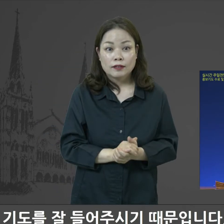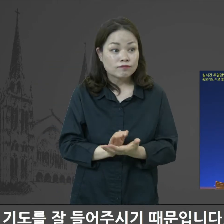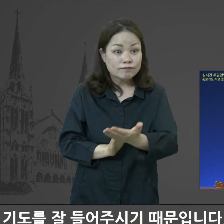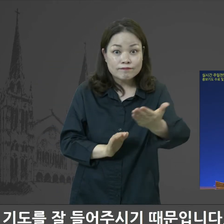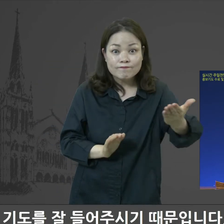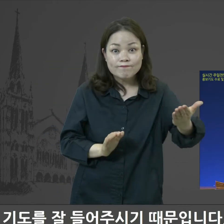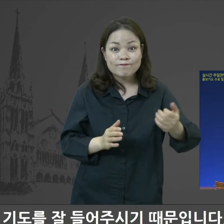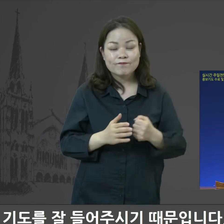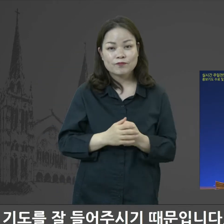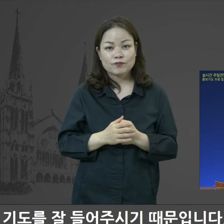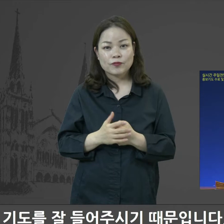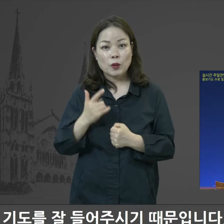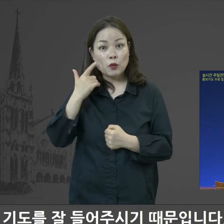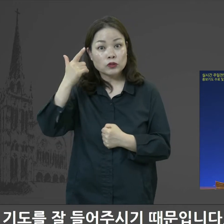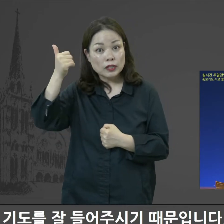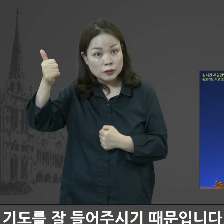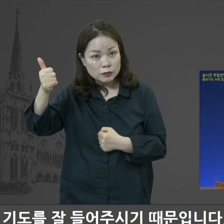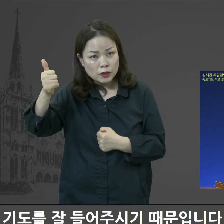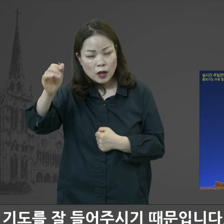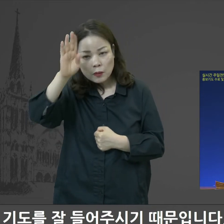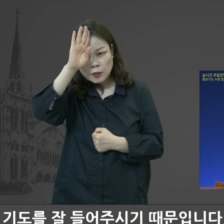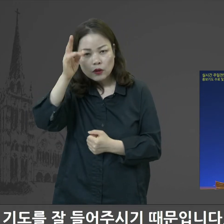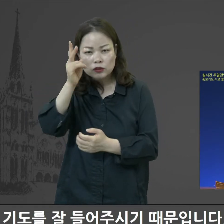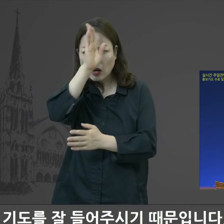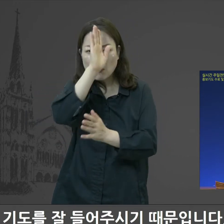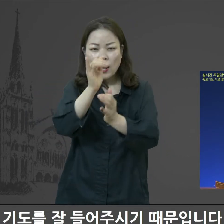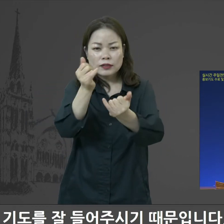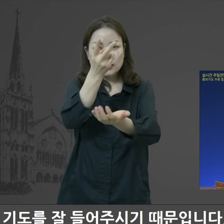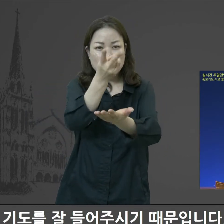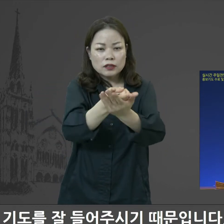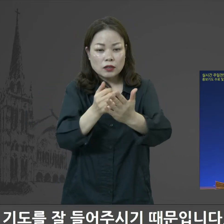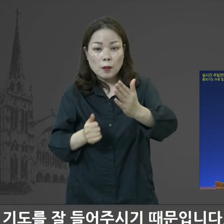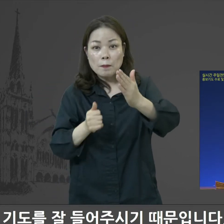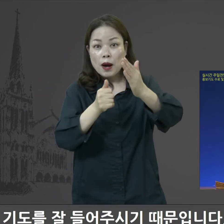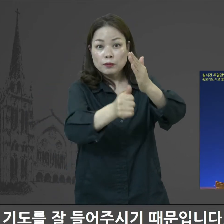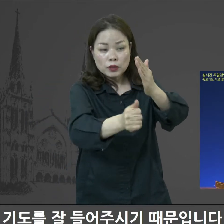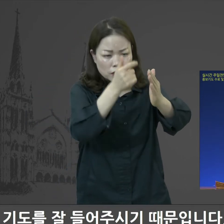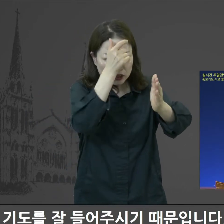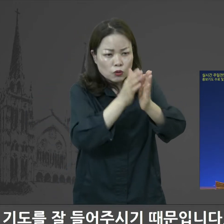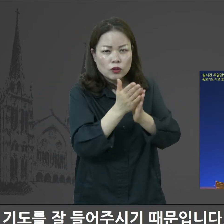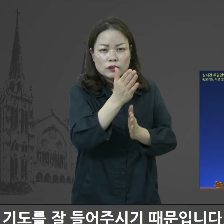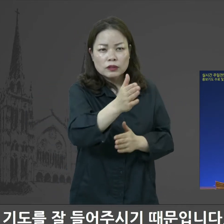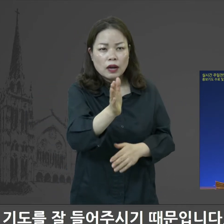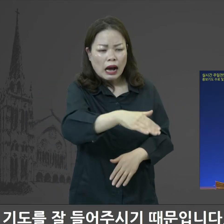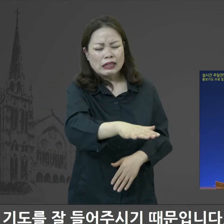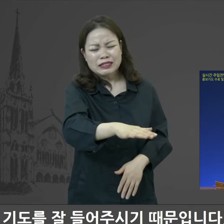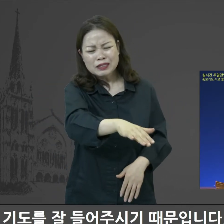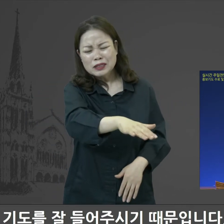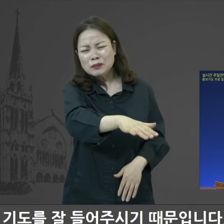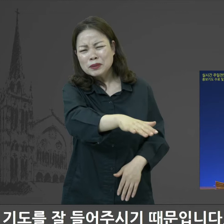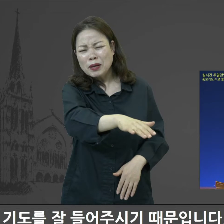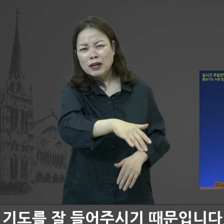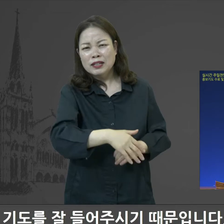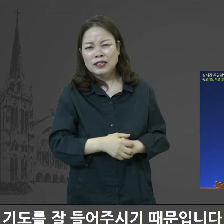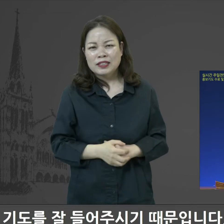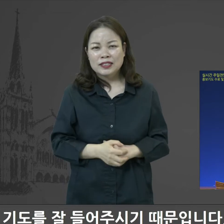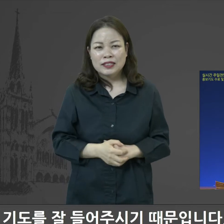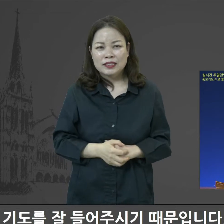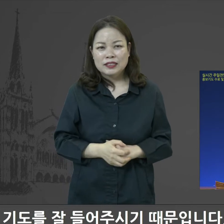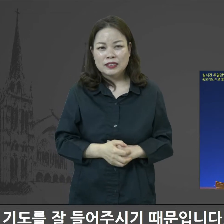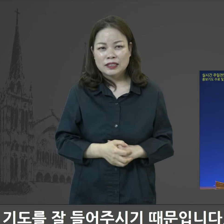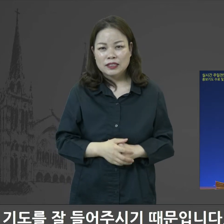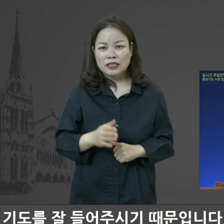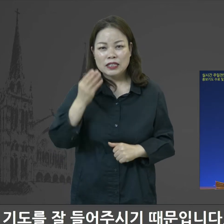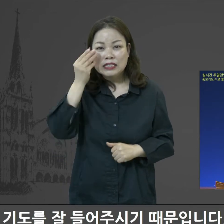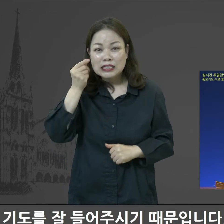제가 만약에 병원에 입원해 있는 환우를 방문해서 기도하는데 잠시만요 하면서